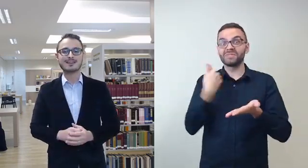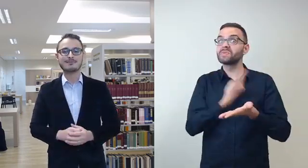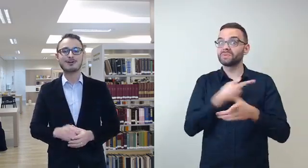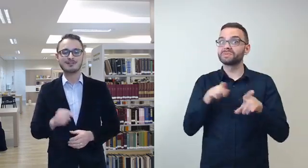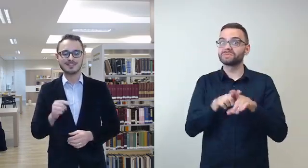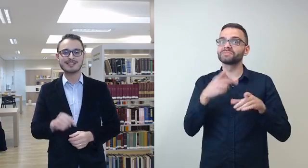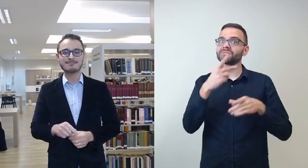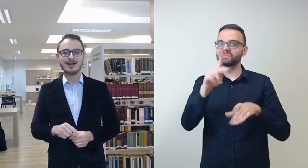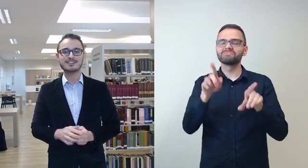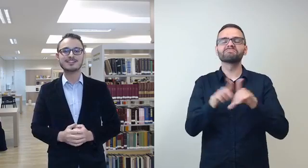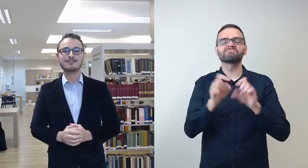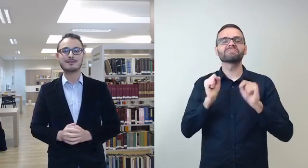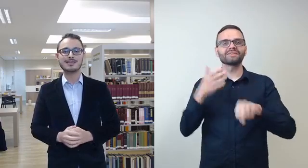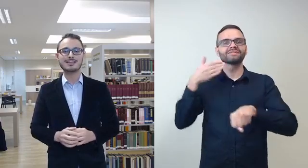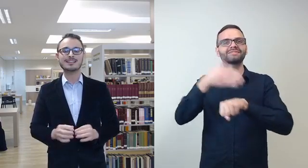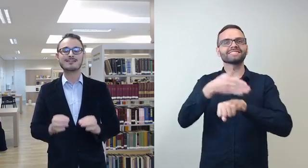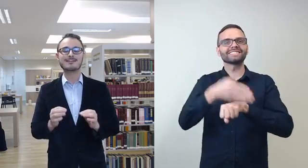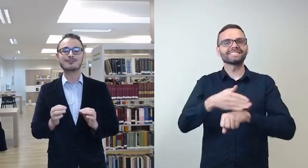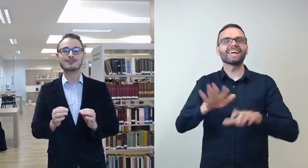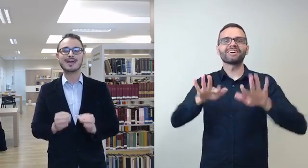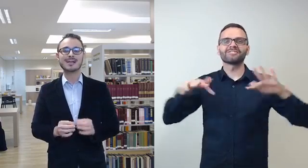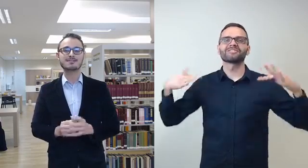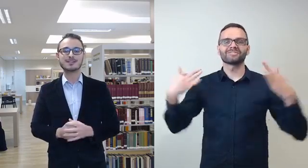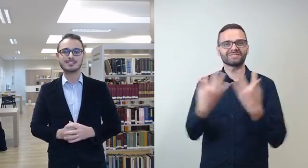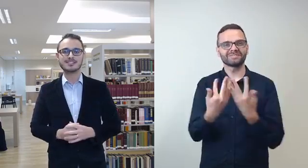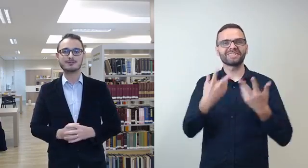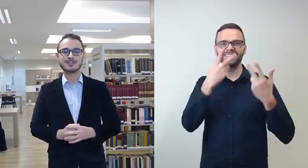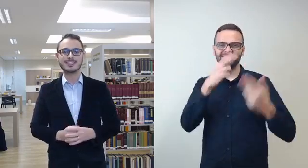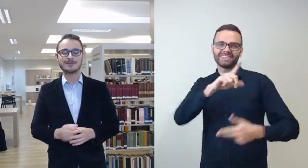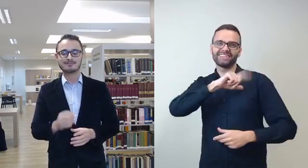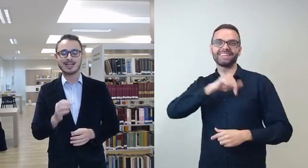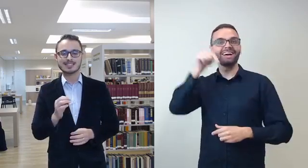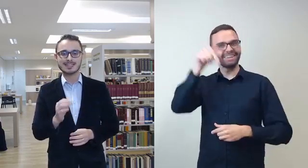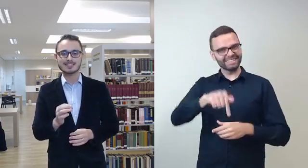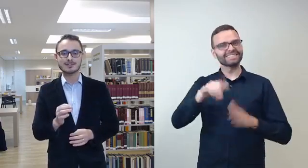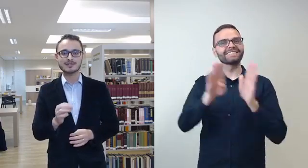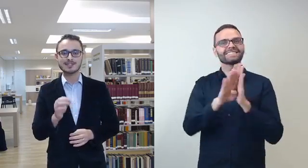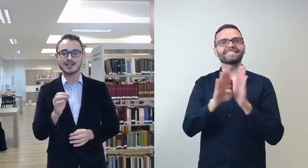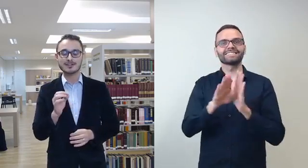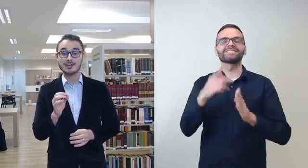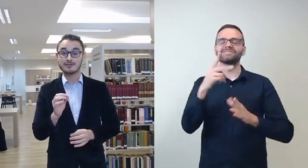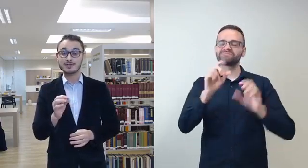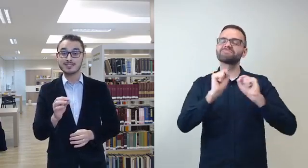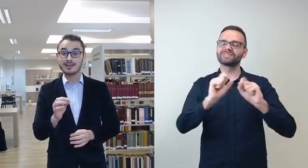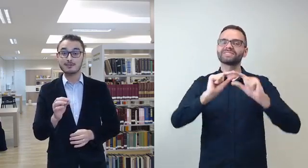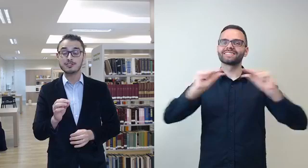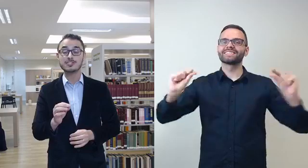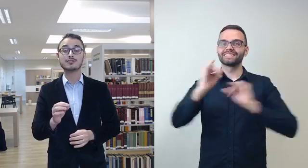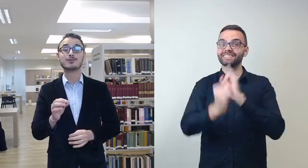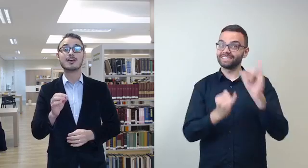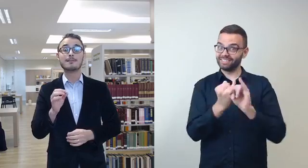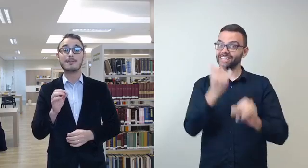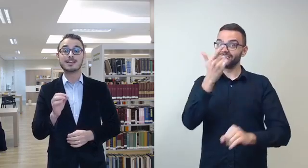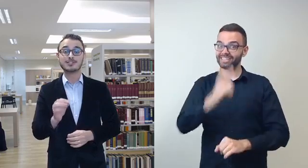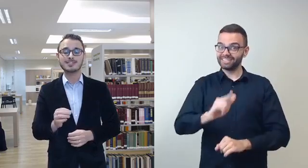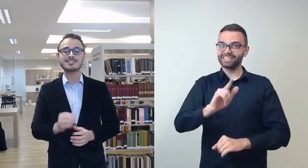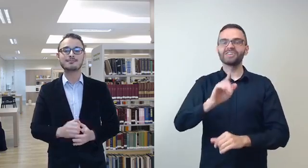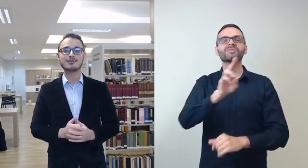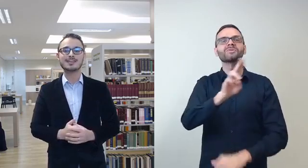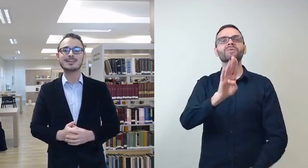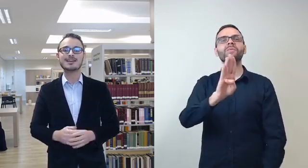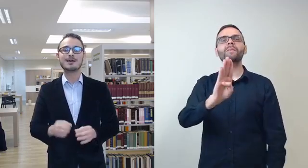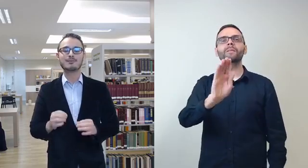Você pode fazer parte da família da Faculdade Batista Pioneira. Acesse nosso site, vou estar repetindo,